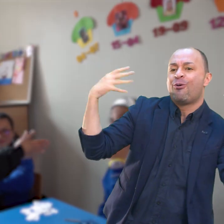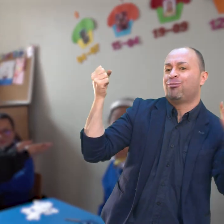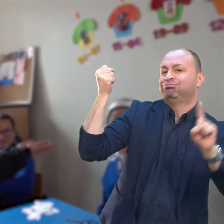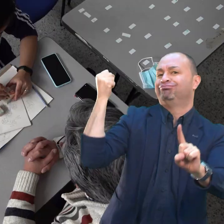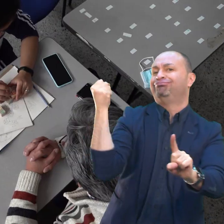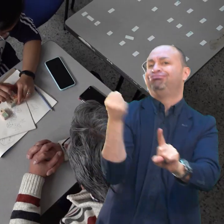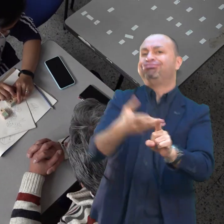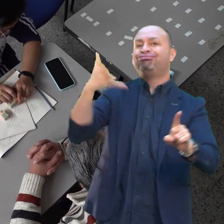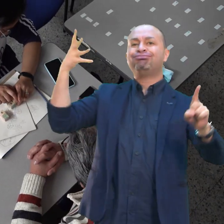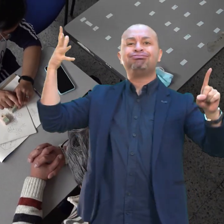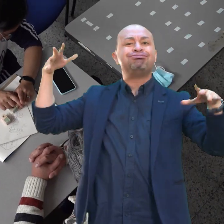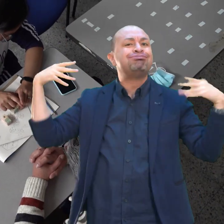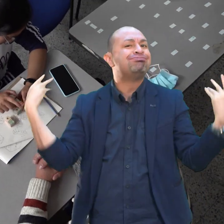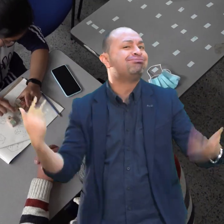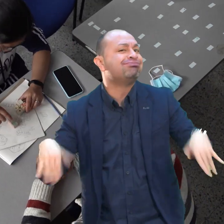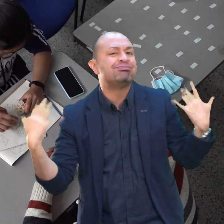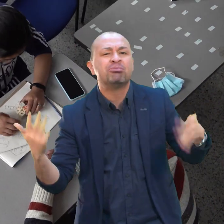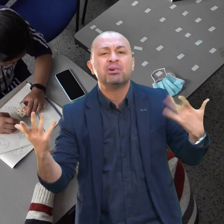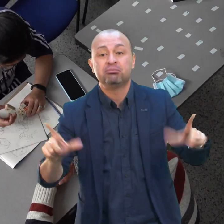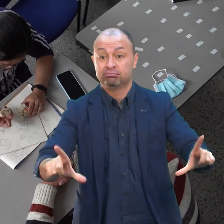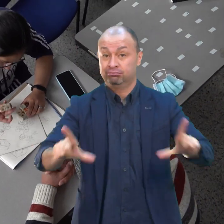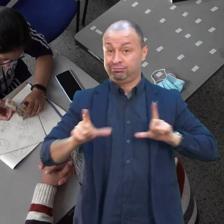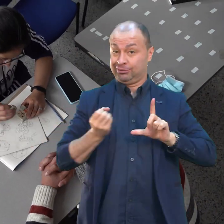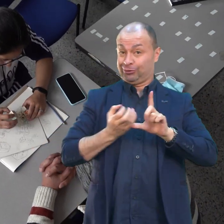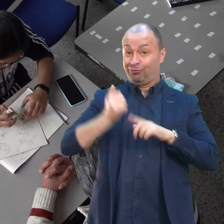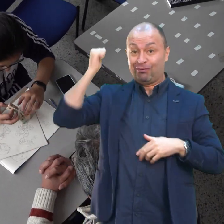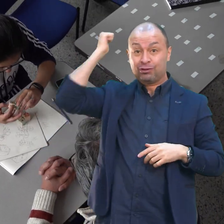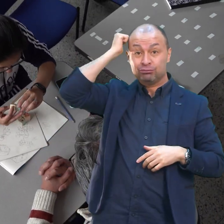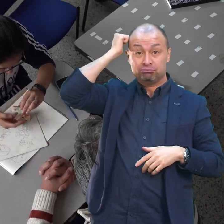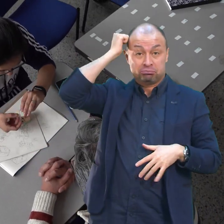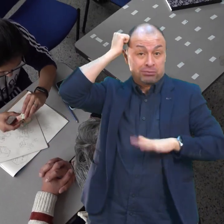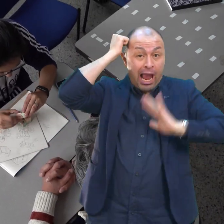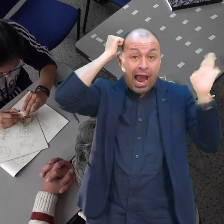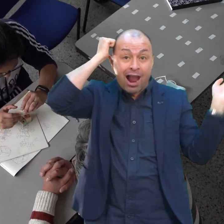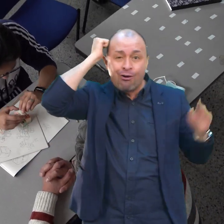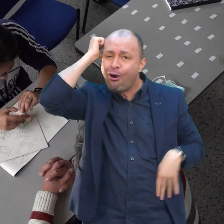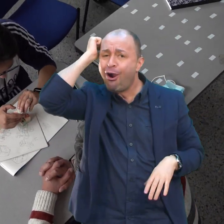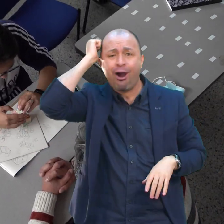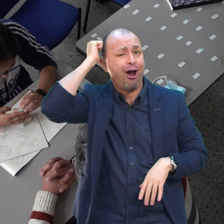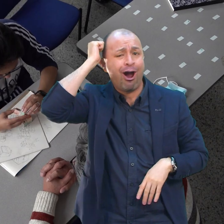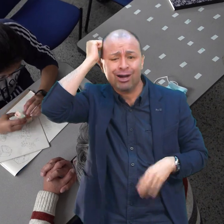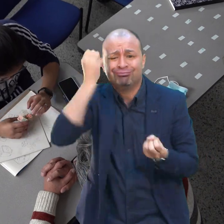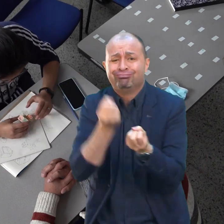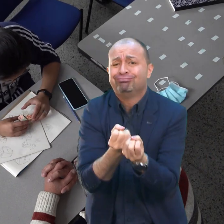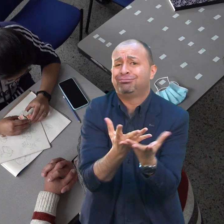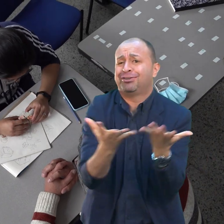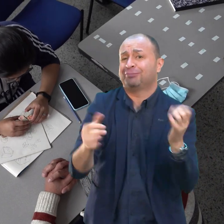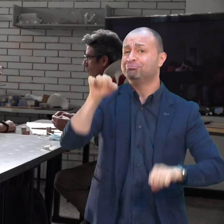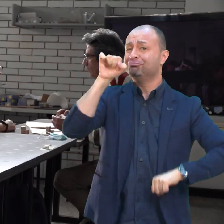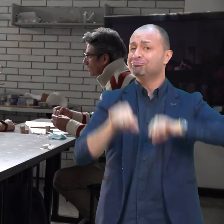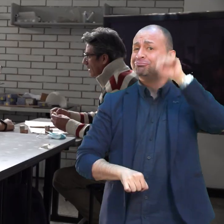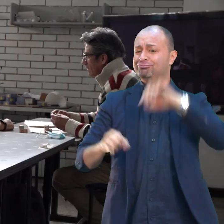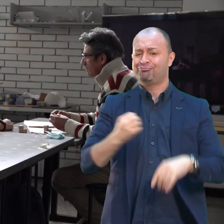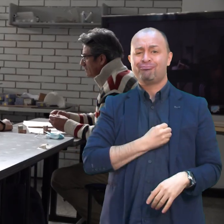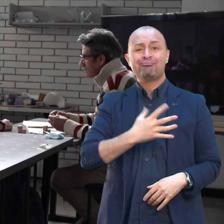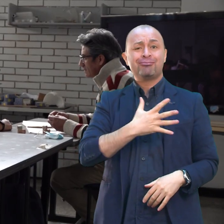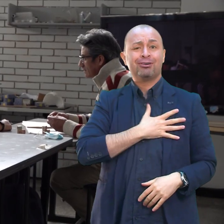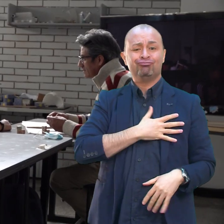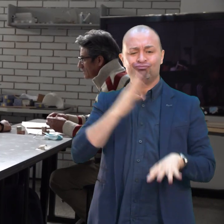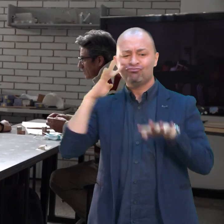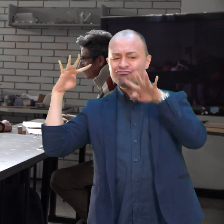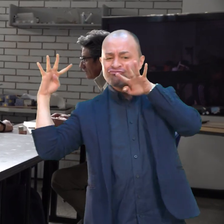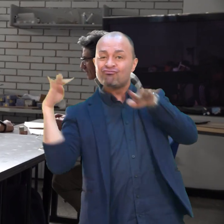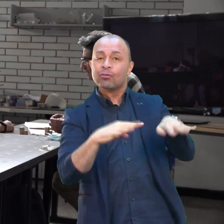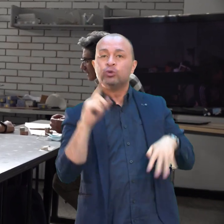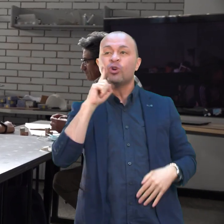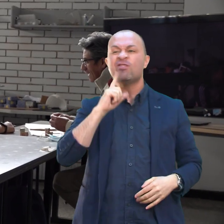como licenciados sordos y salir a trabajar, se genera un gran impacto porque el licenciado sordo no solamente va a